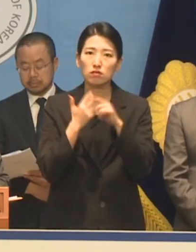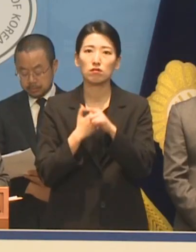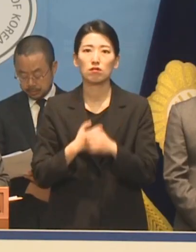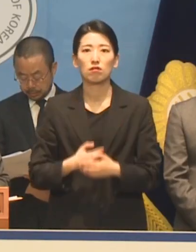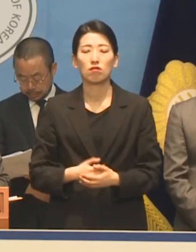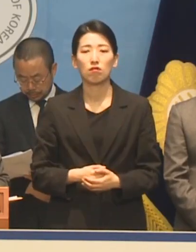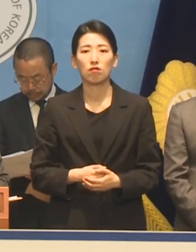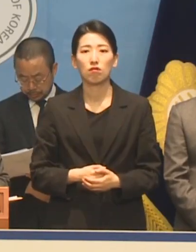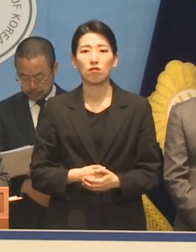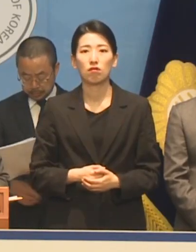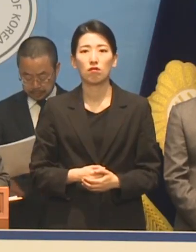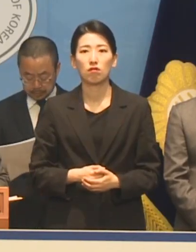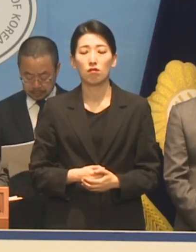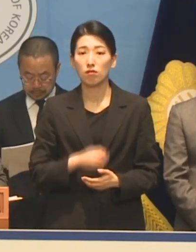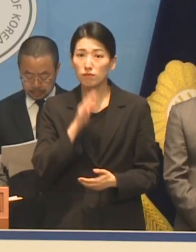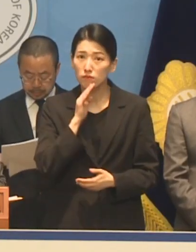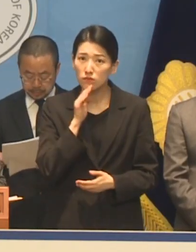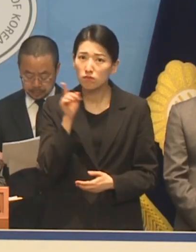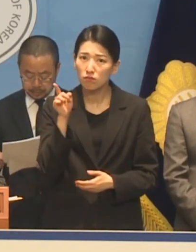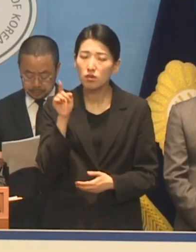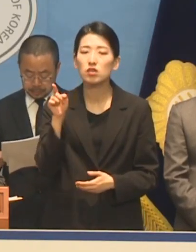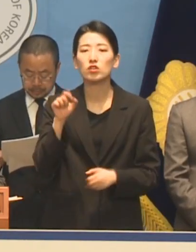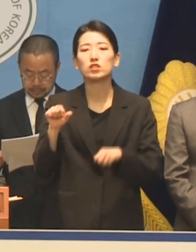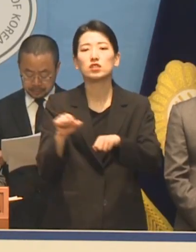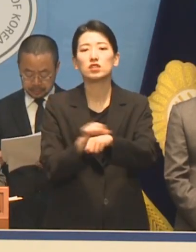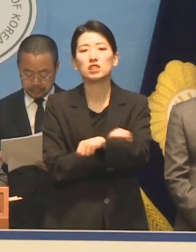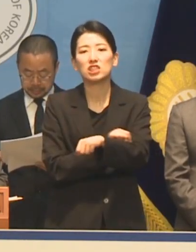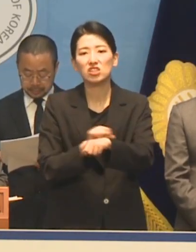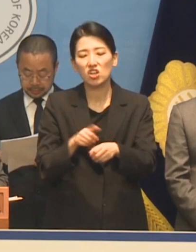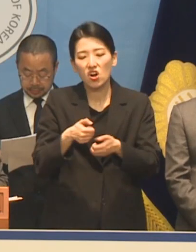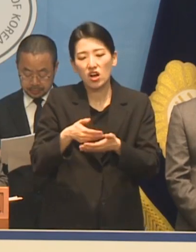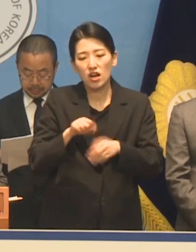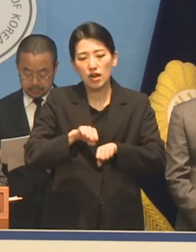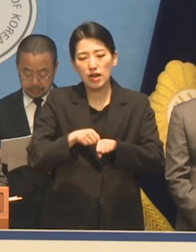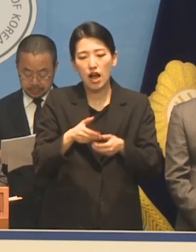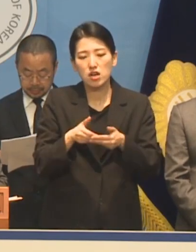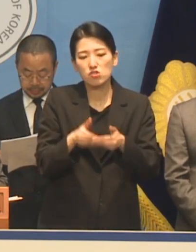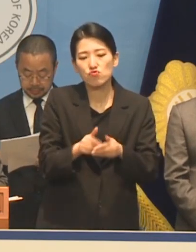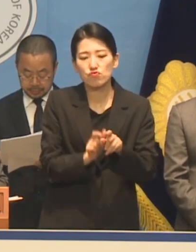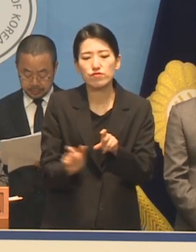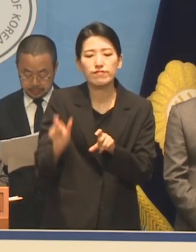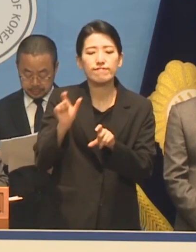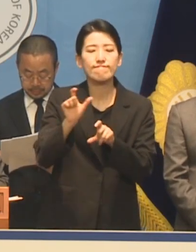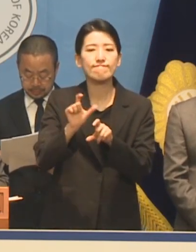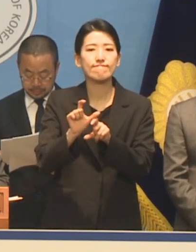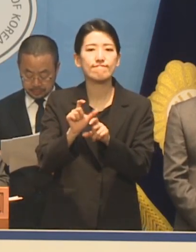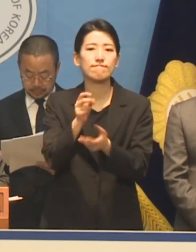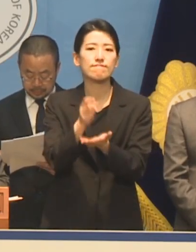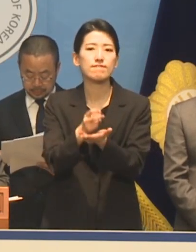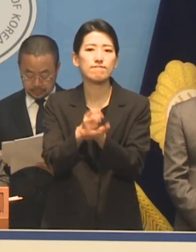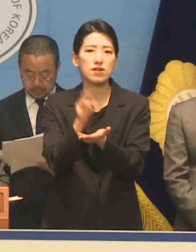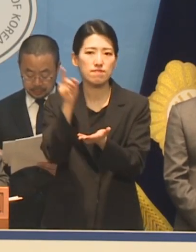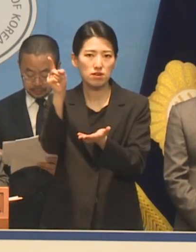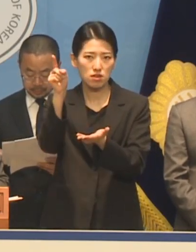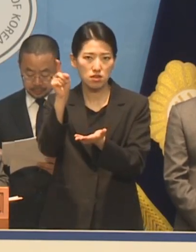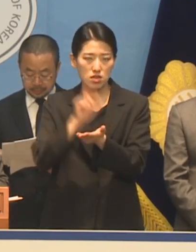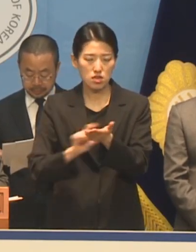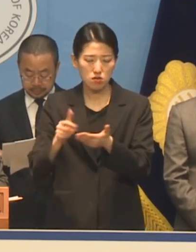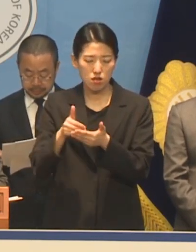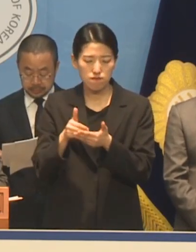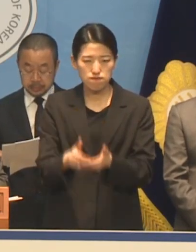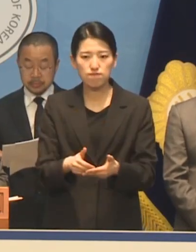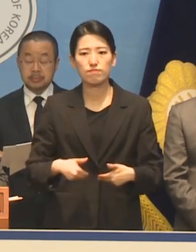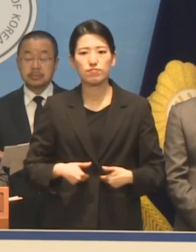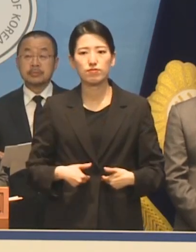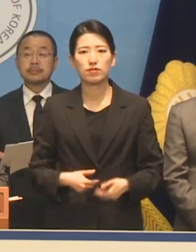경우에는 특정경제범죄 가중처벌 등에 관한 법률 위반으로 사실은 굉장히 엄중한 죄책이 있다고